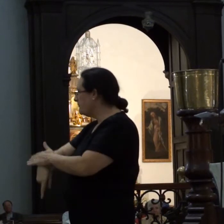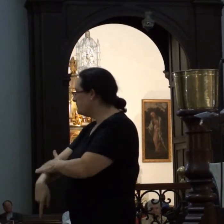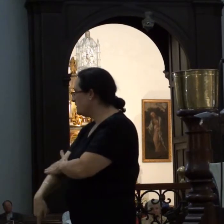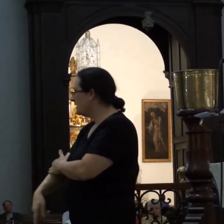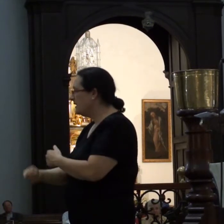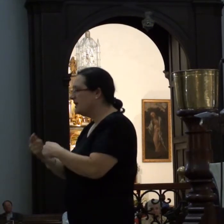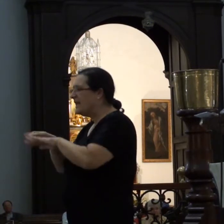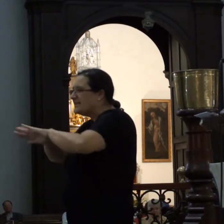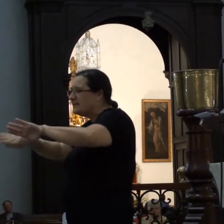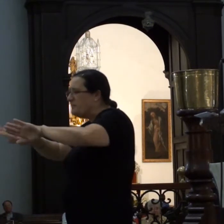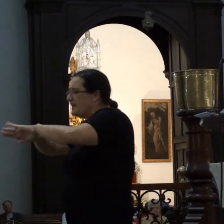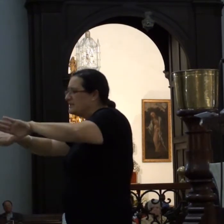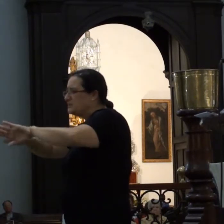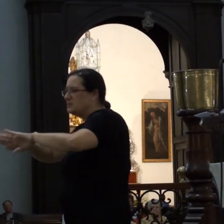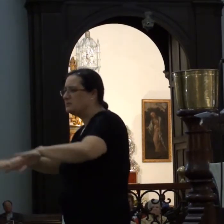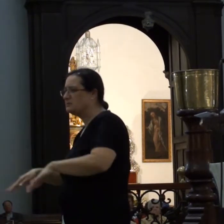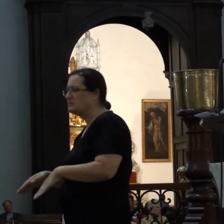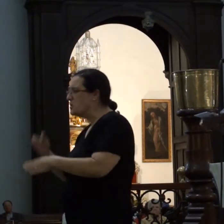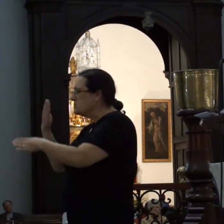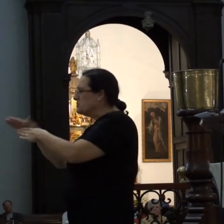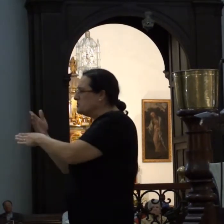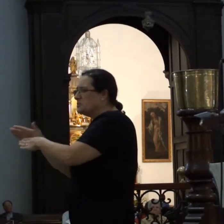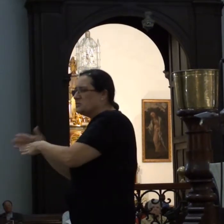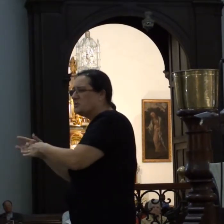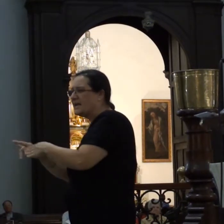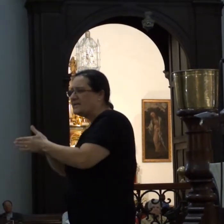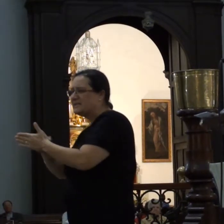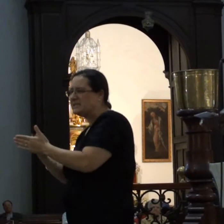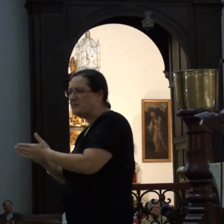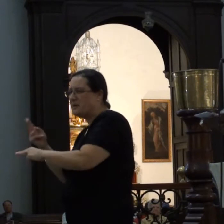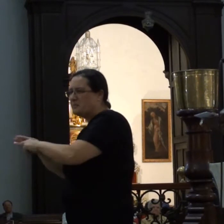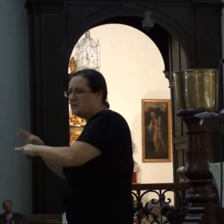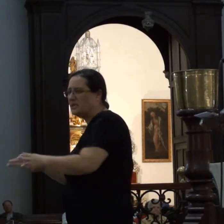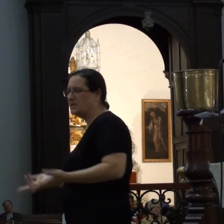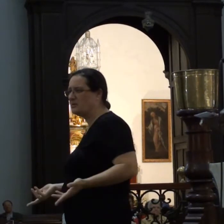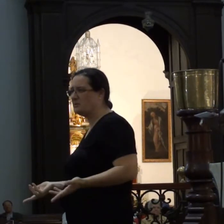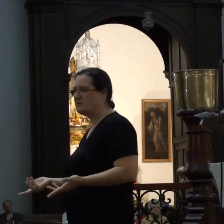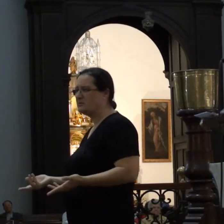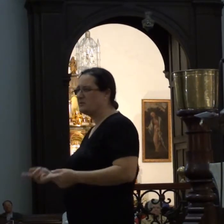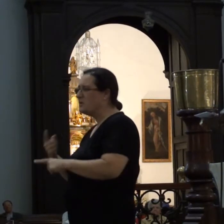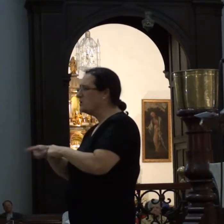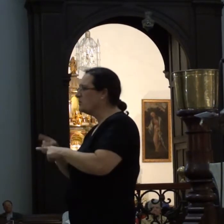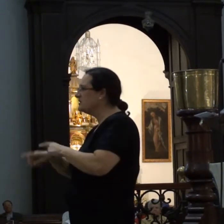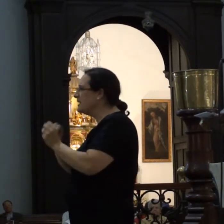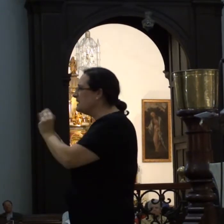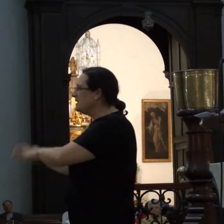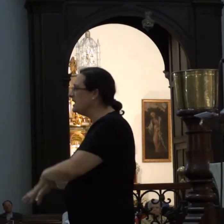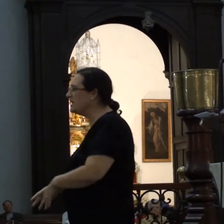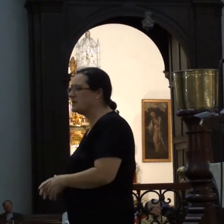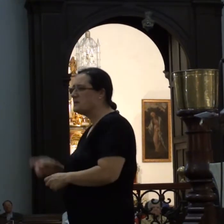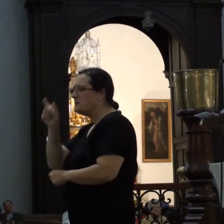que sigue produciendo los sobrantes del sistema los decentes los